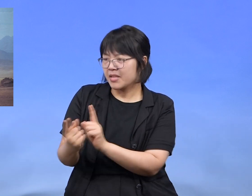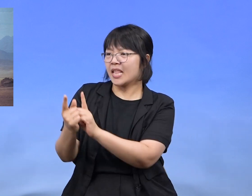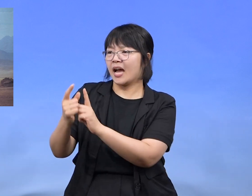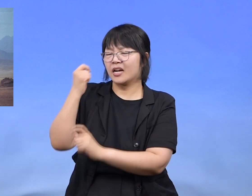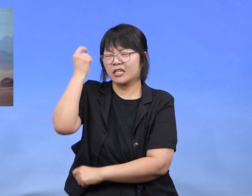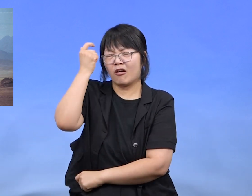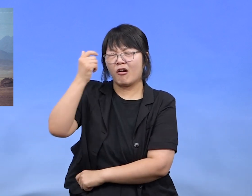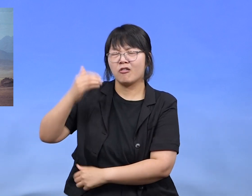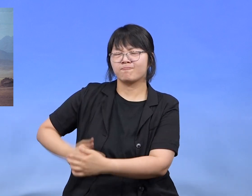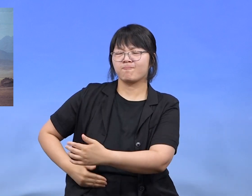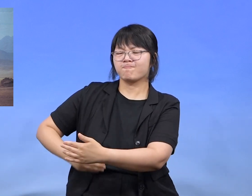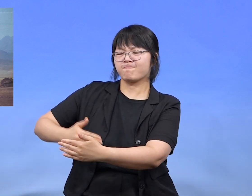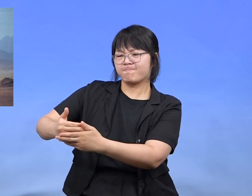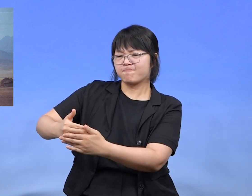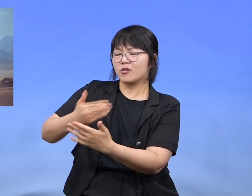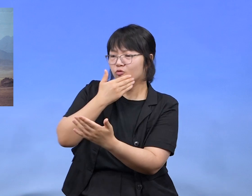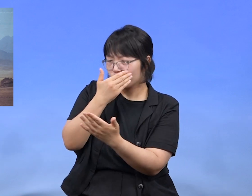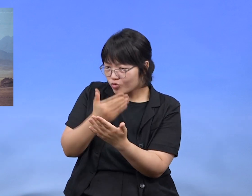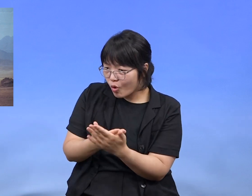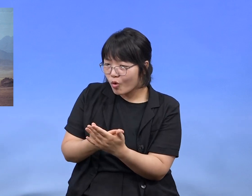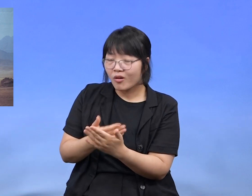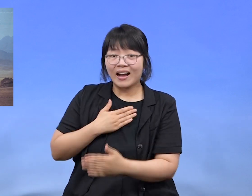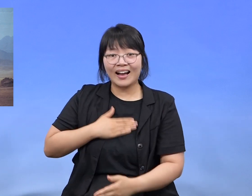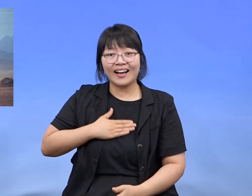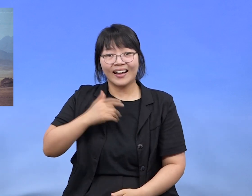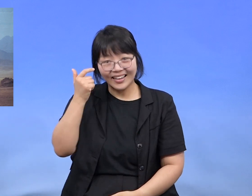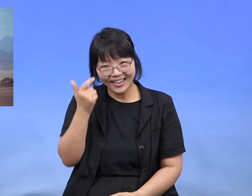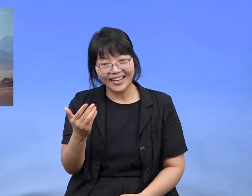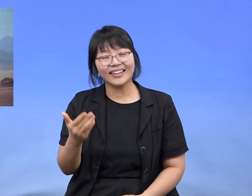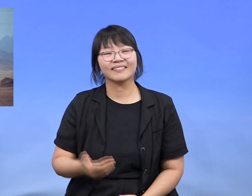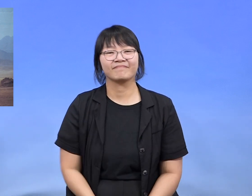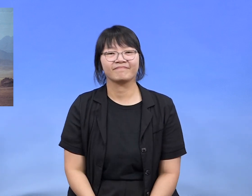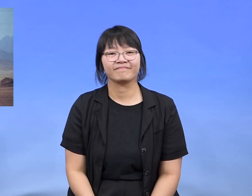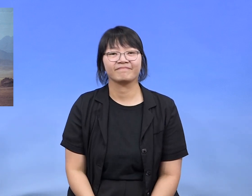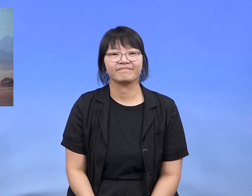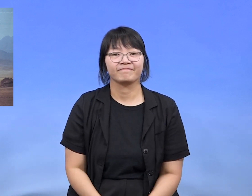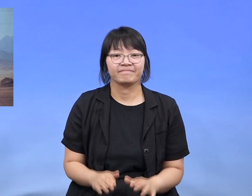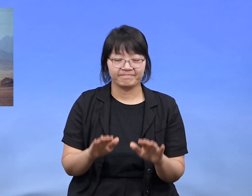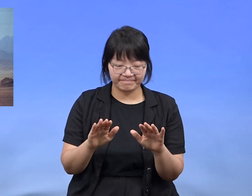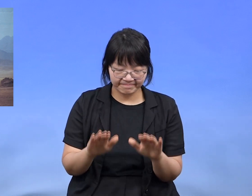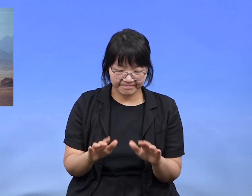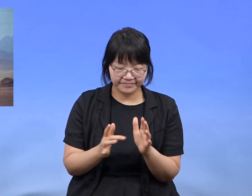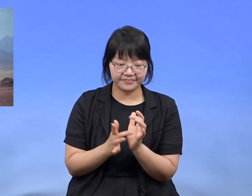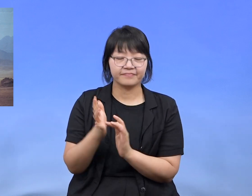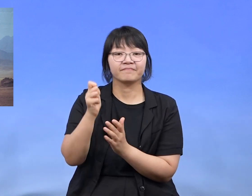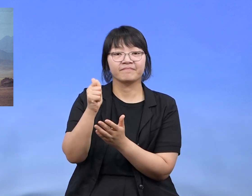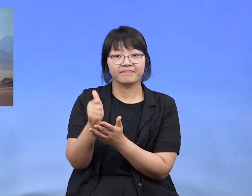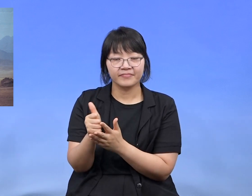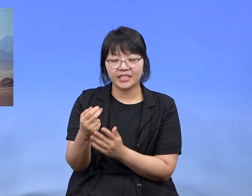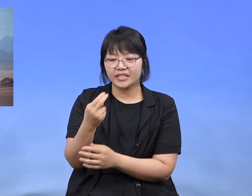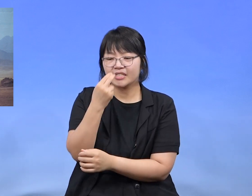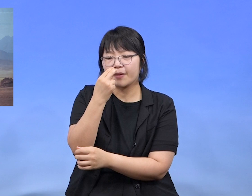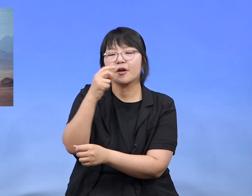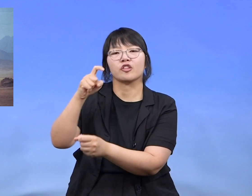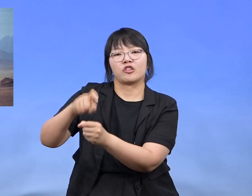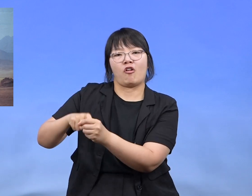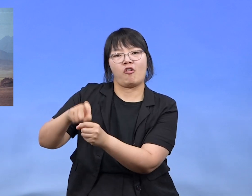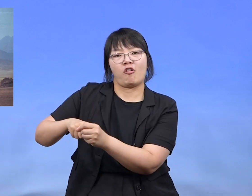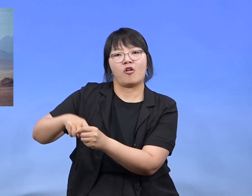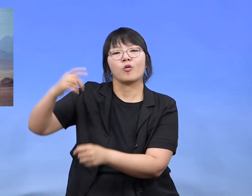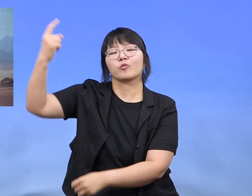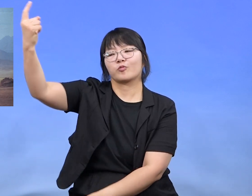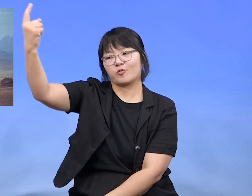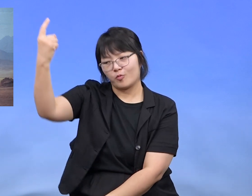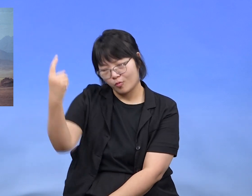여러분? 네. 자, 그래서 생명의 떡으로 오신 예수님, 그분은 이 땅에 오실